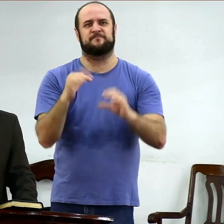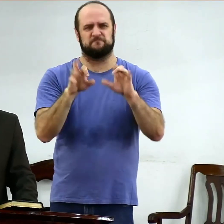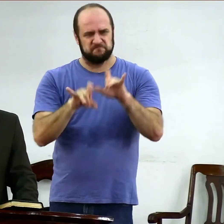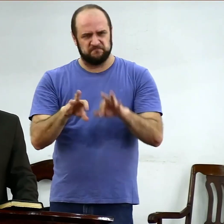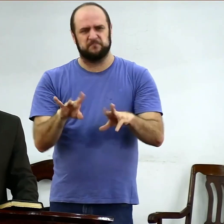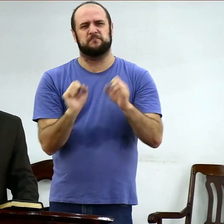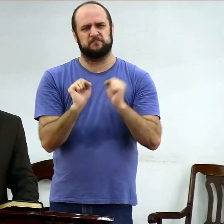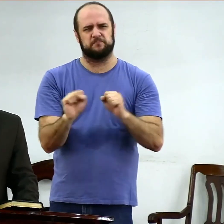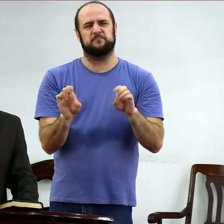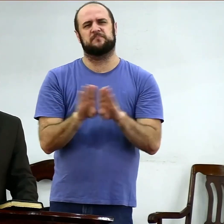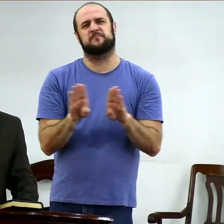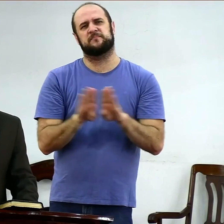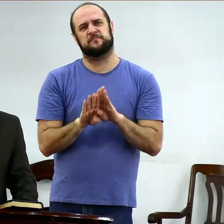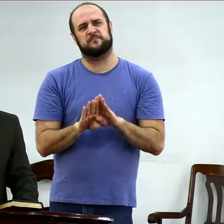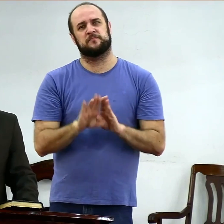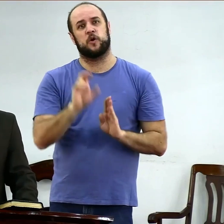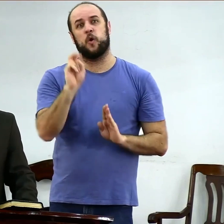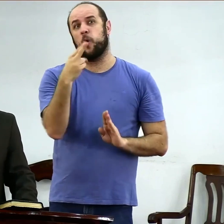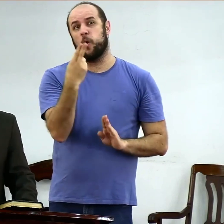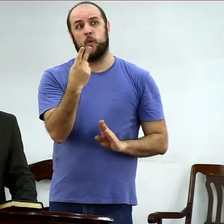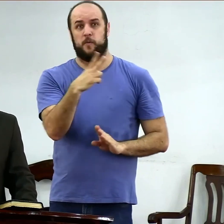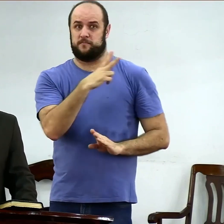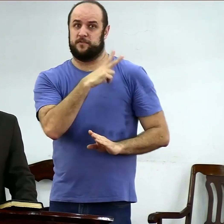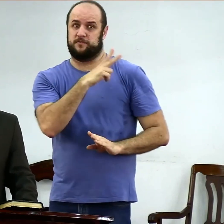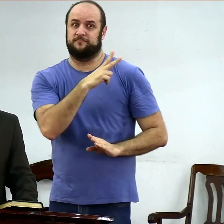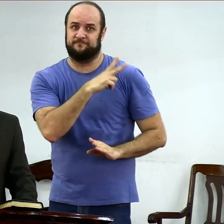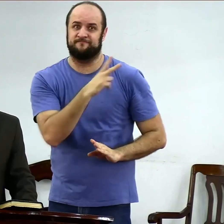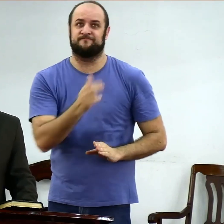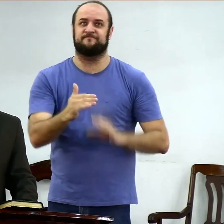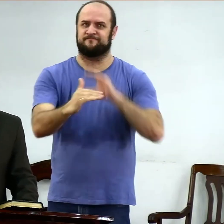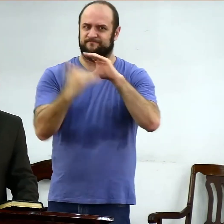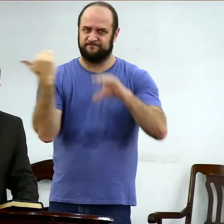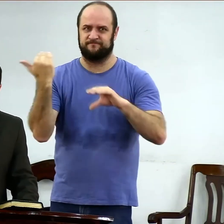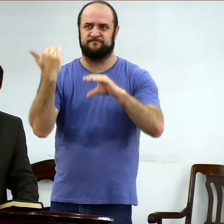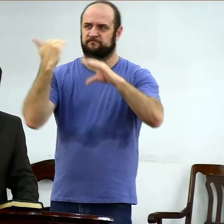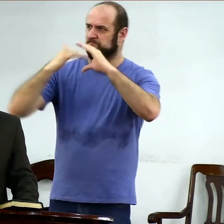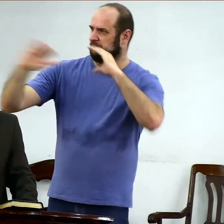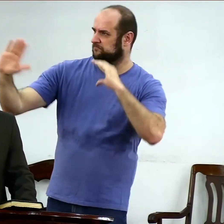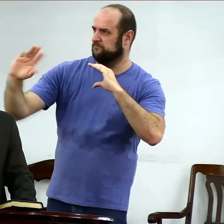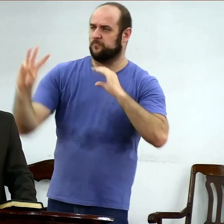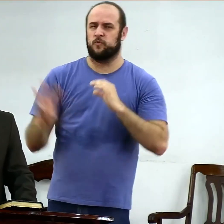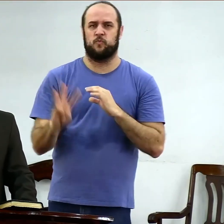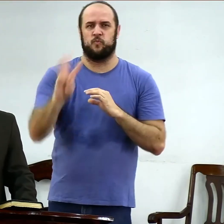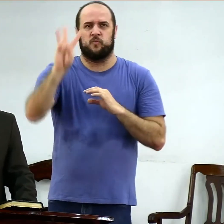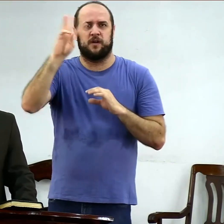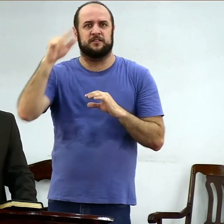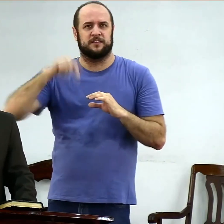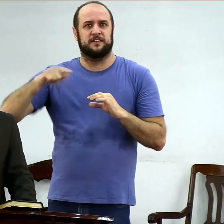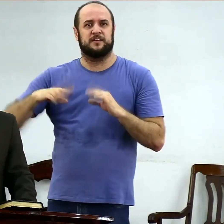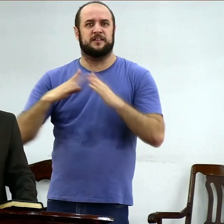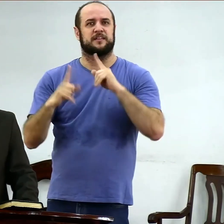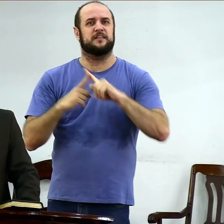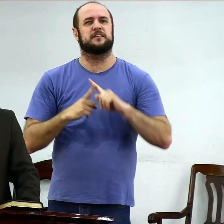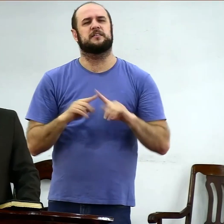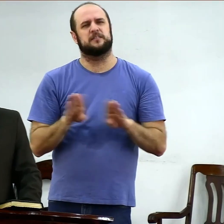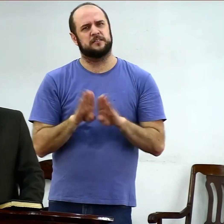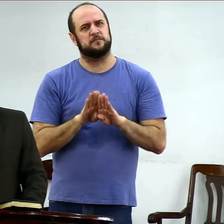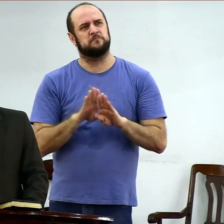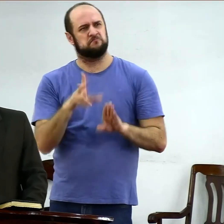comentários, ou individualmente, mande mensagem para o WhatsApp da igreja, ou o nosso próprio